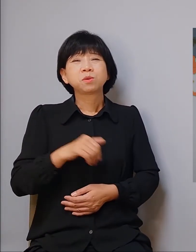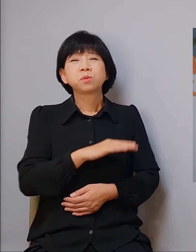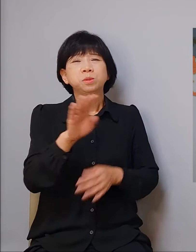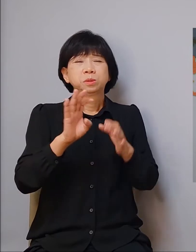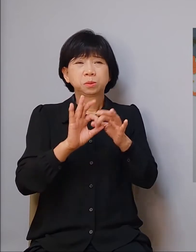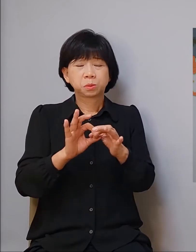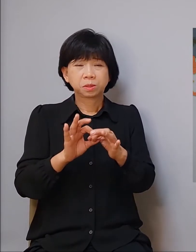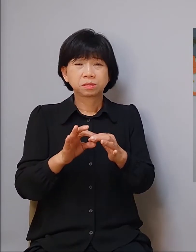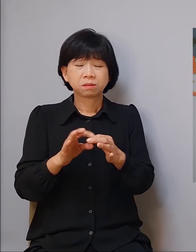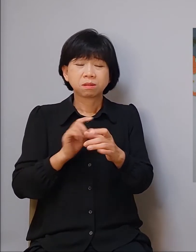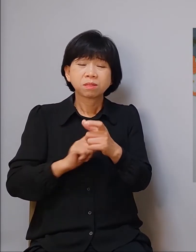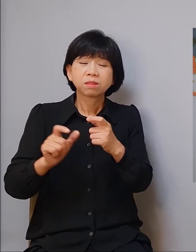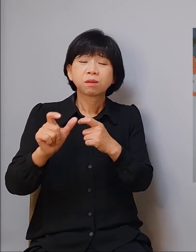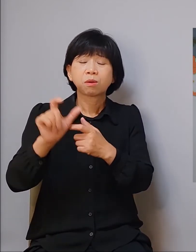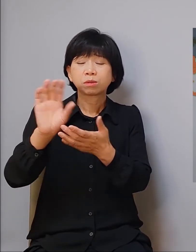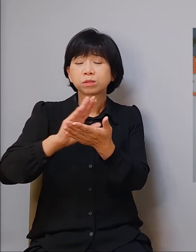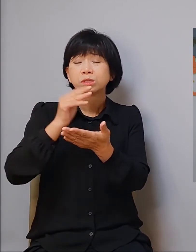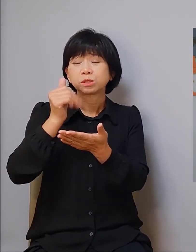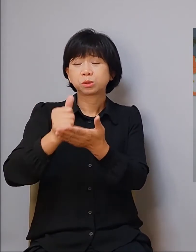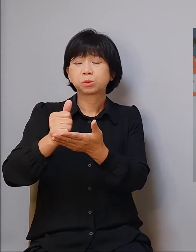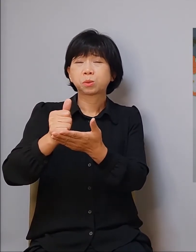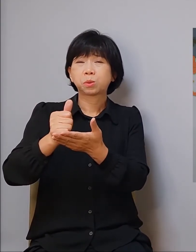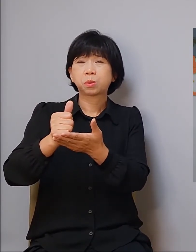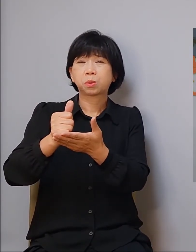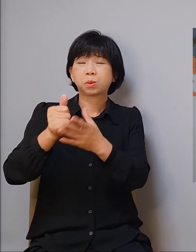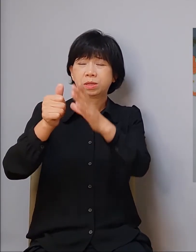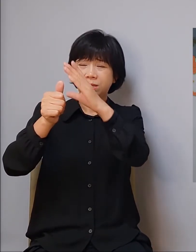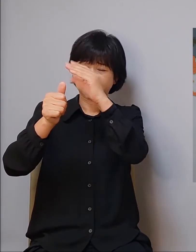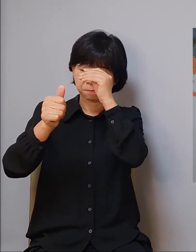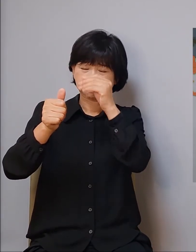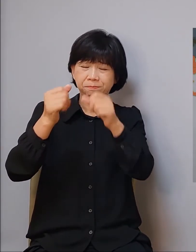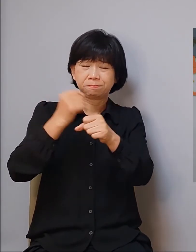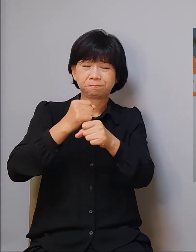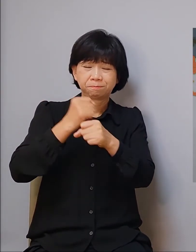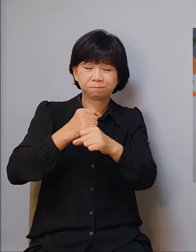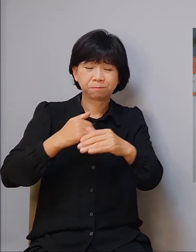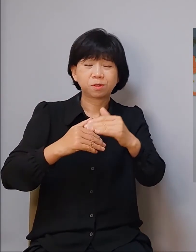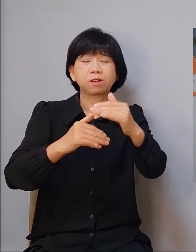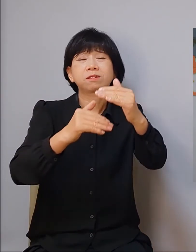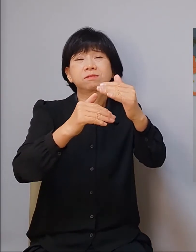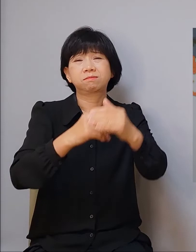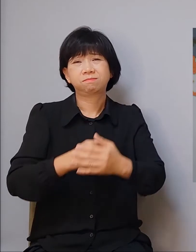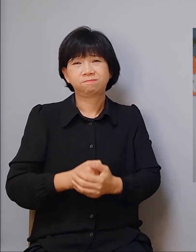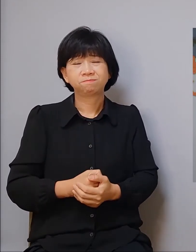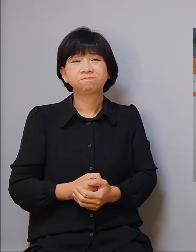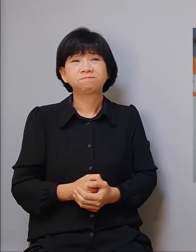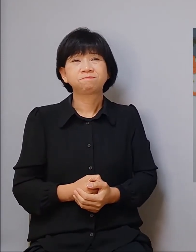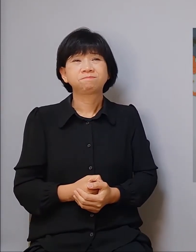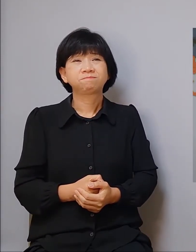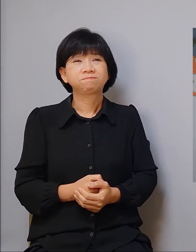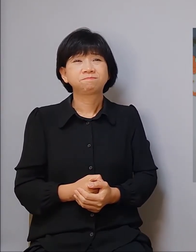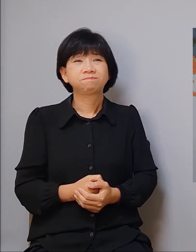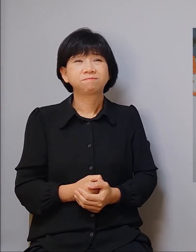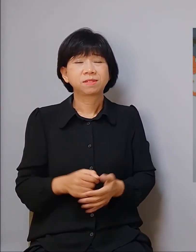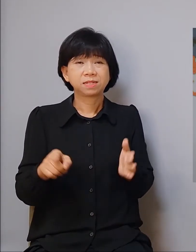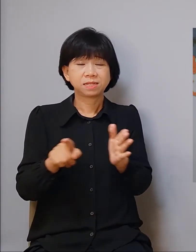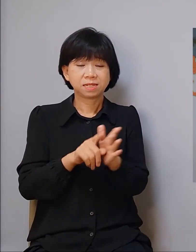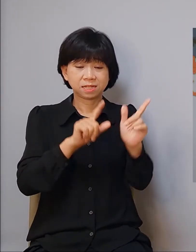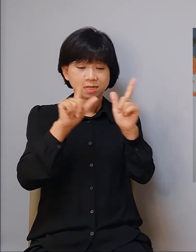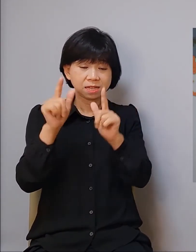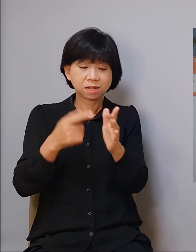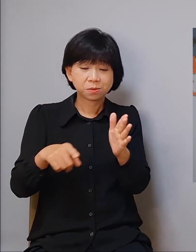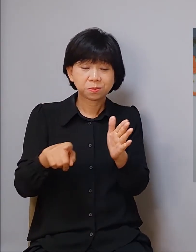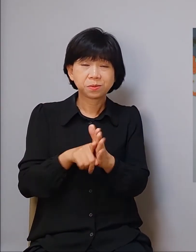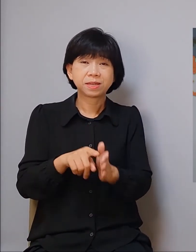하여금 더 그리스도를 닮아가게 만드시기 위함입니다. 신앙생활을 하기